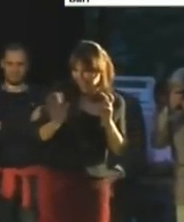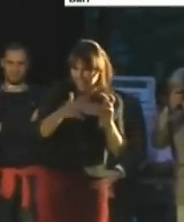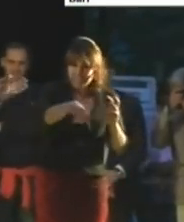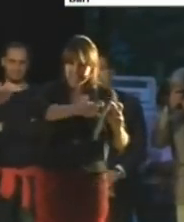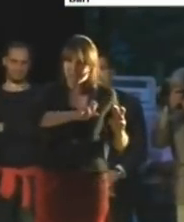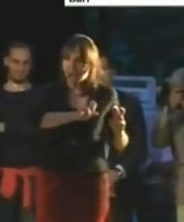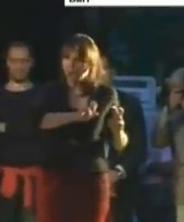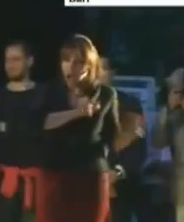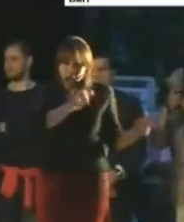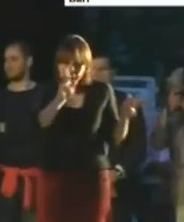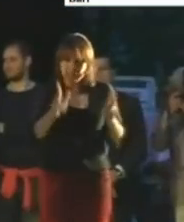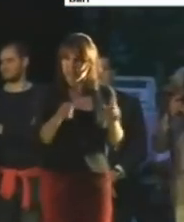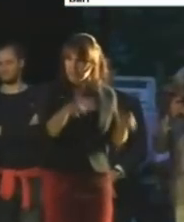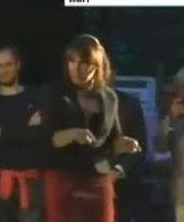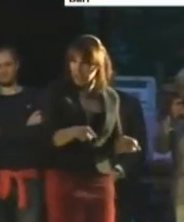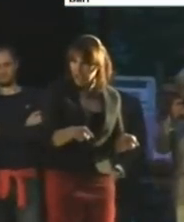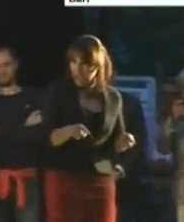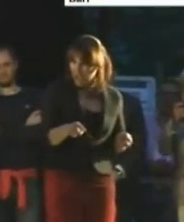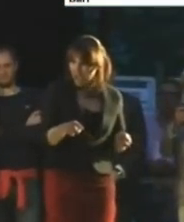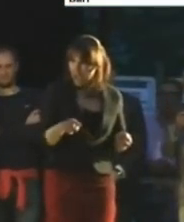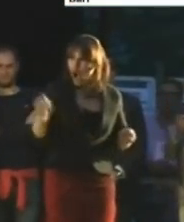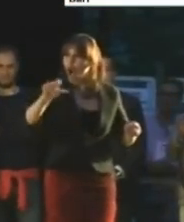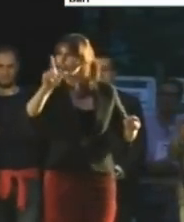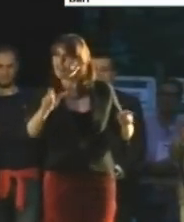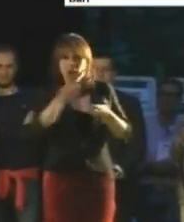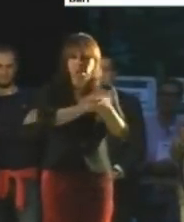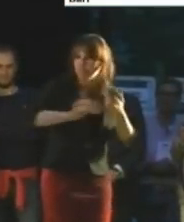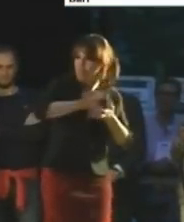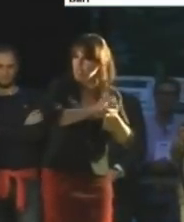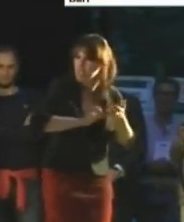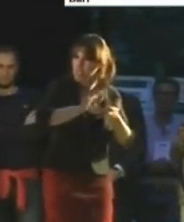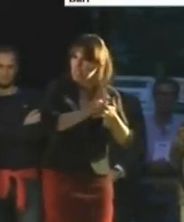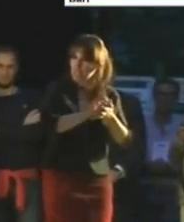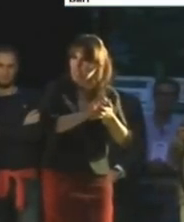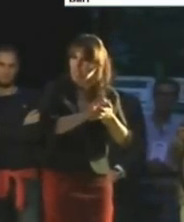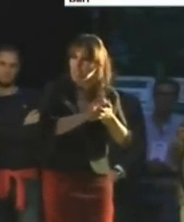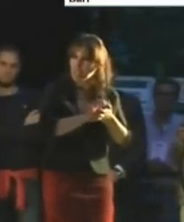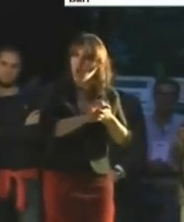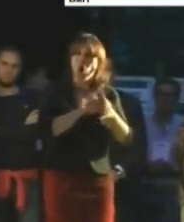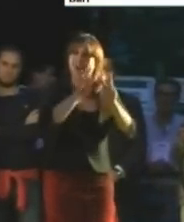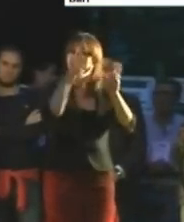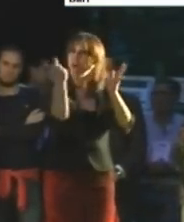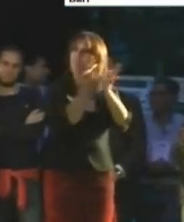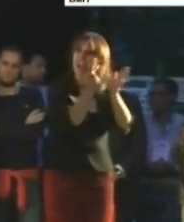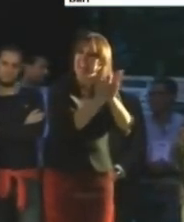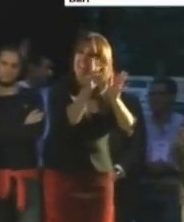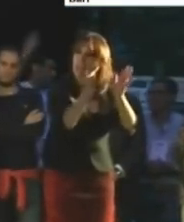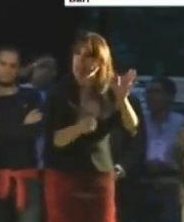della spagnolo, lo tagliamo col nostro, lo mettiamo lì come Made in Italy,